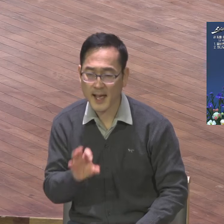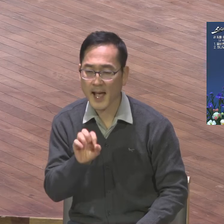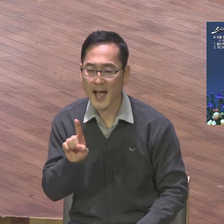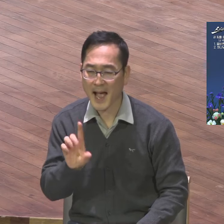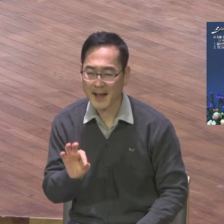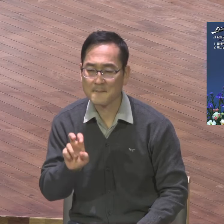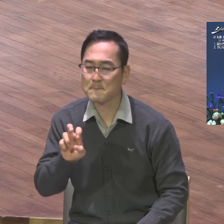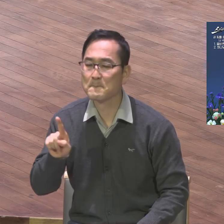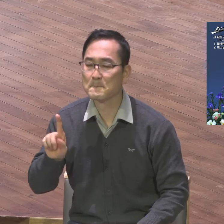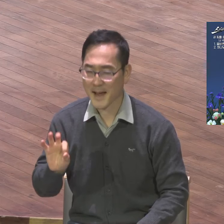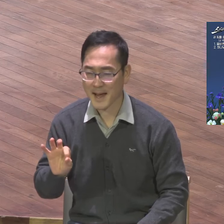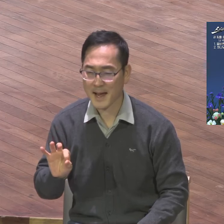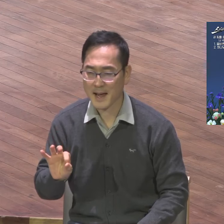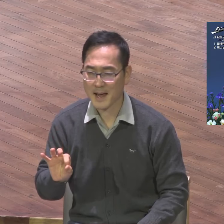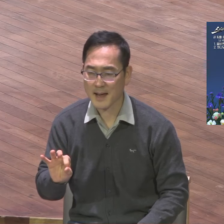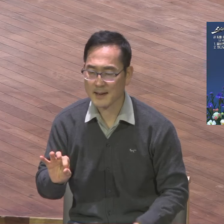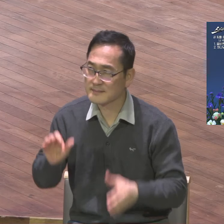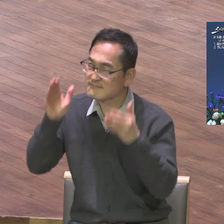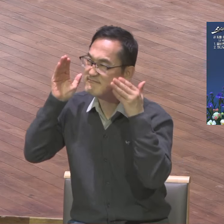앙망한다.